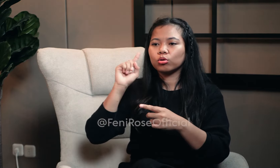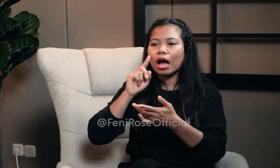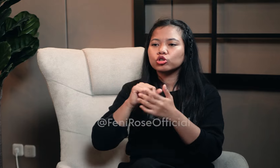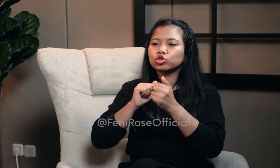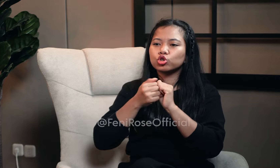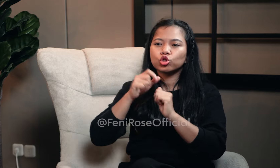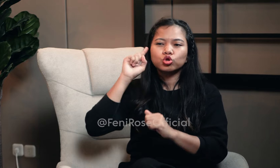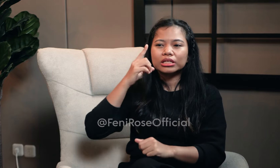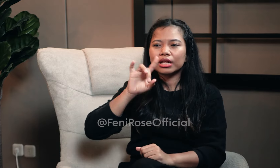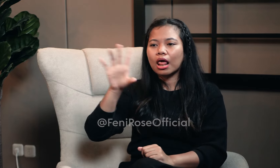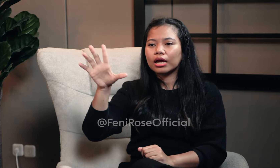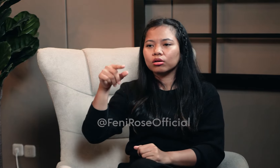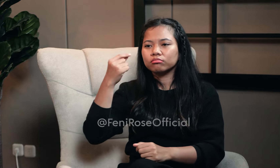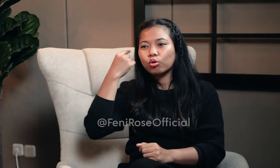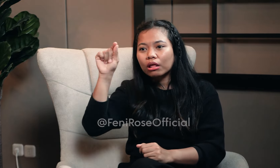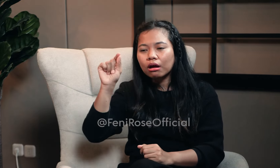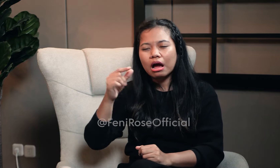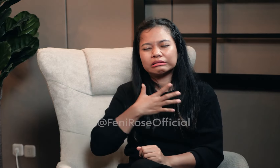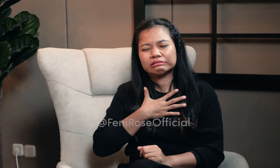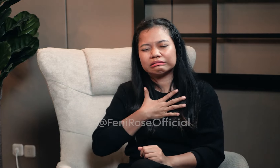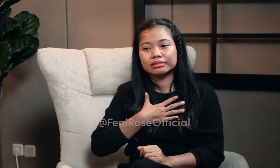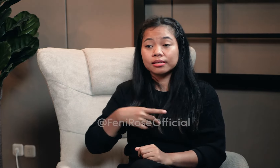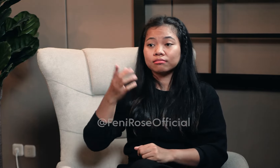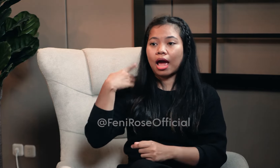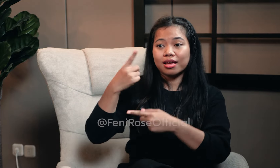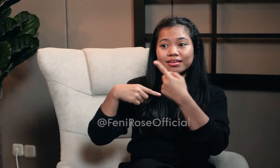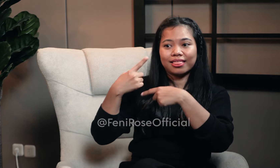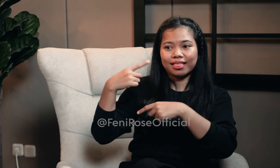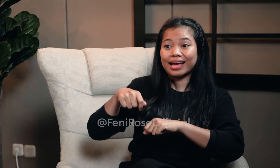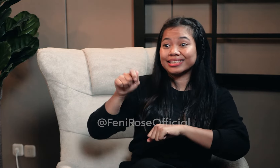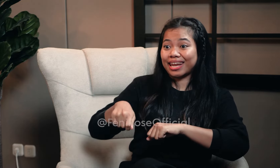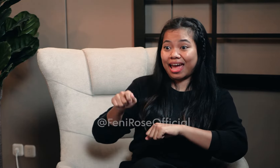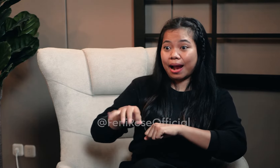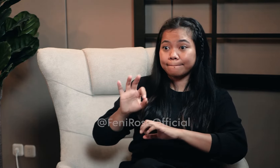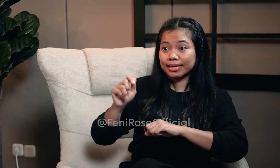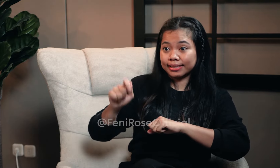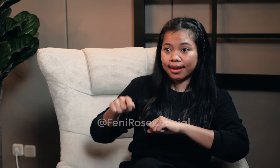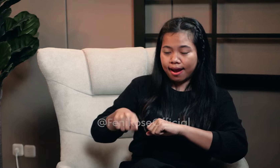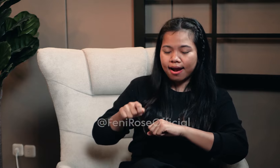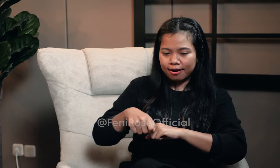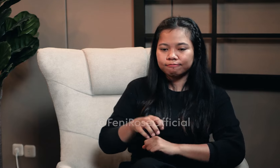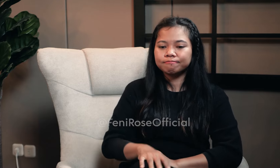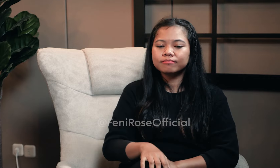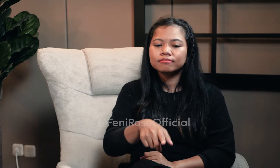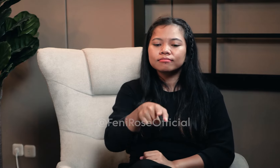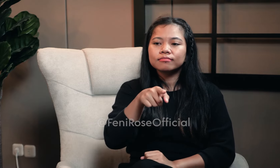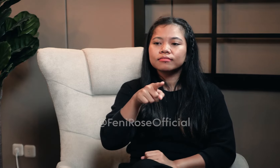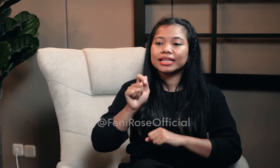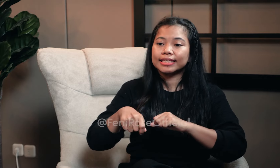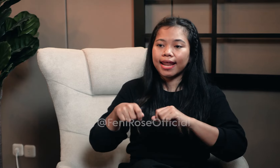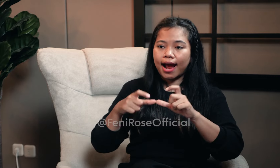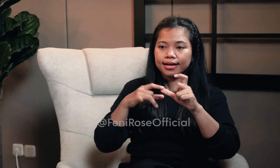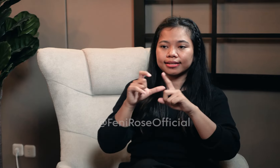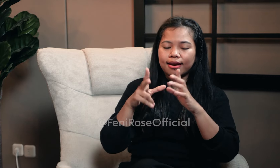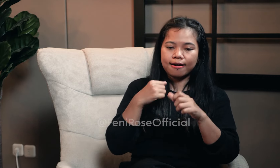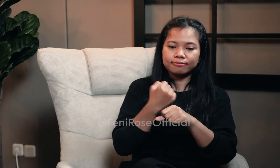itu ada ada beberapa kasus teman tuli lain ada beberapa sih yang cerita pengacara ada